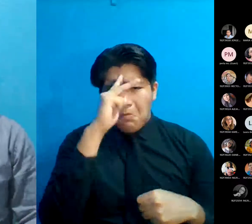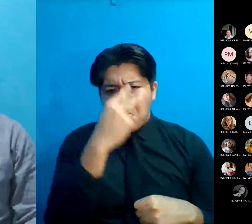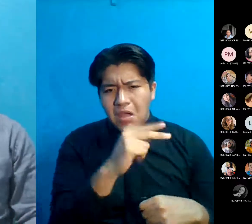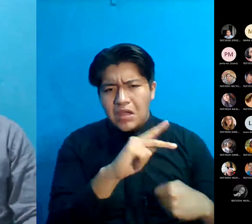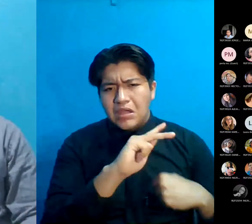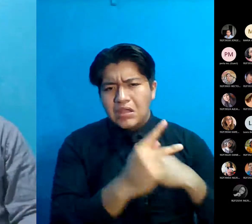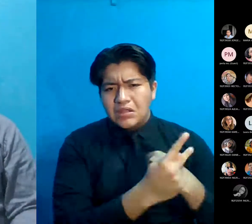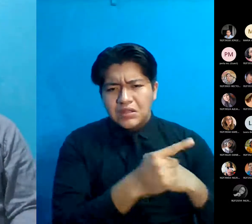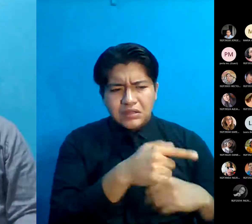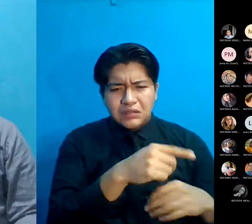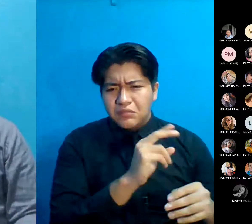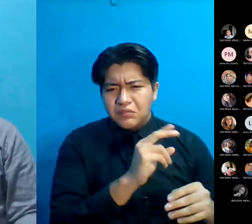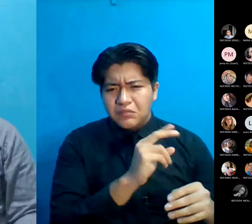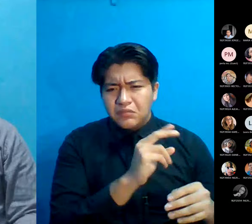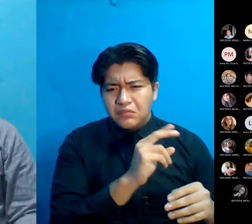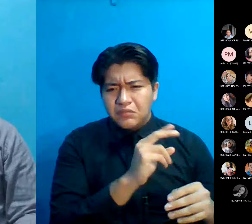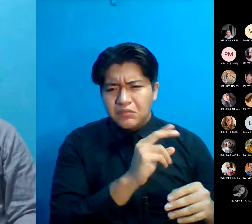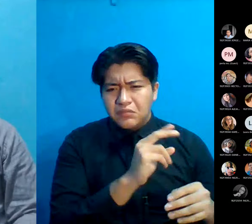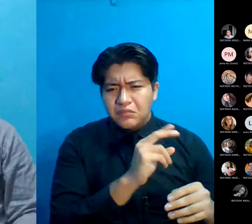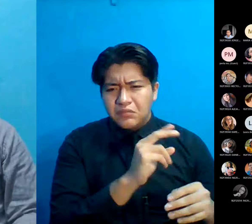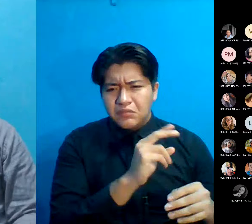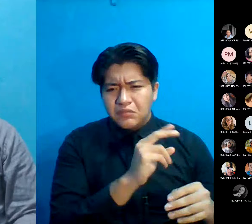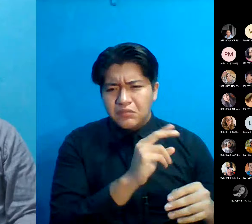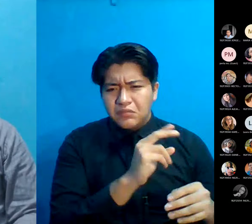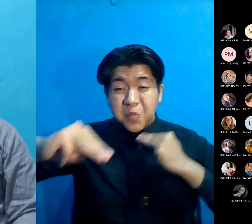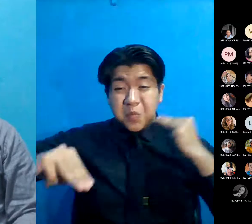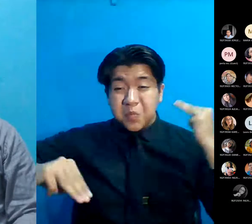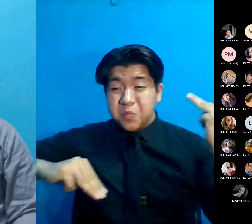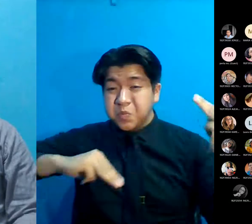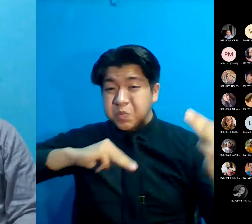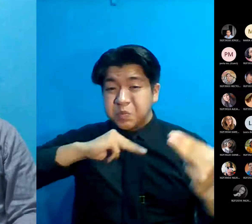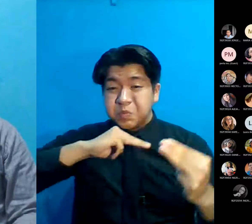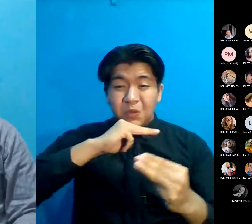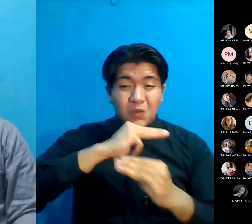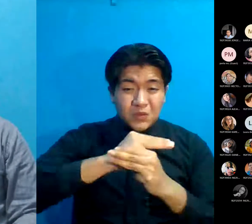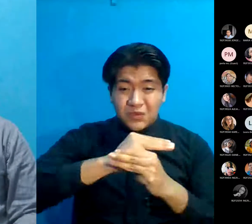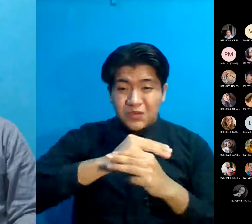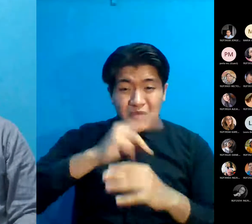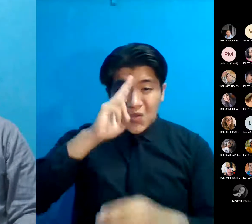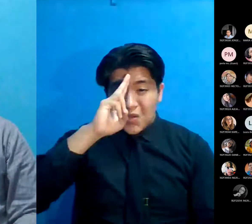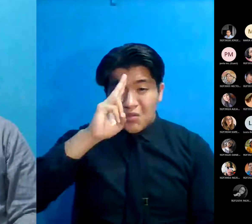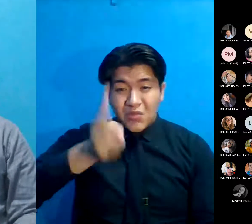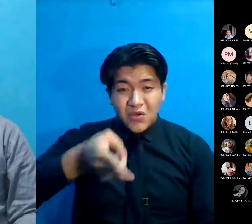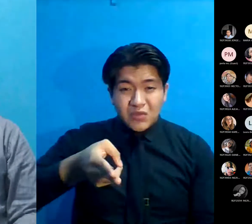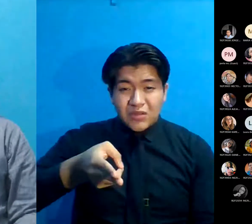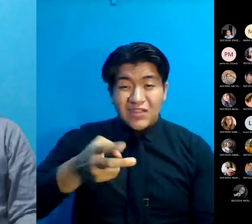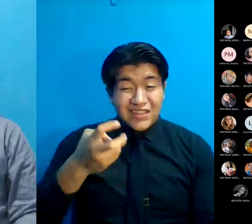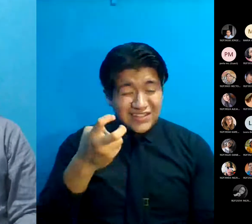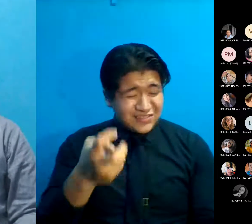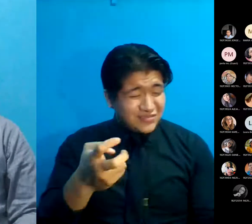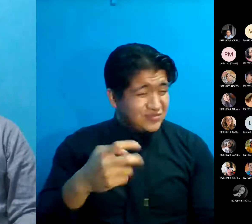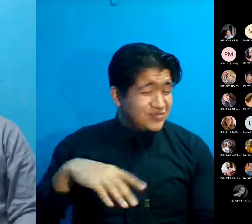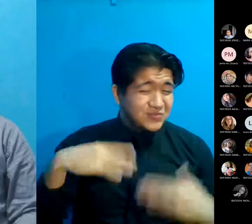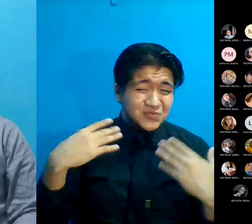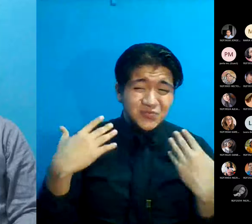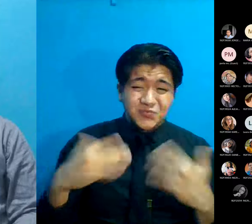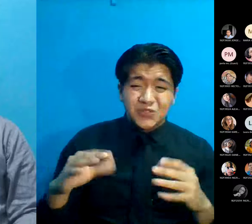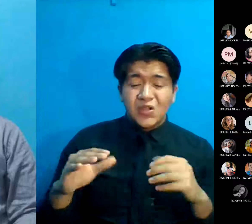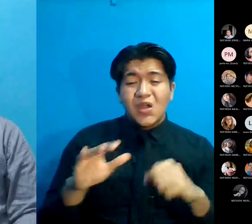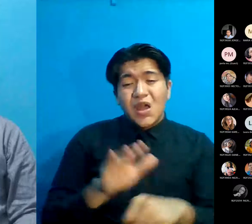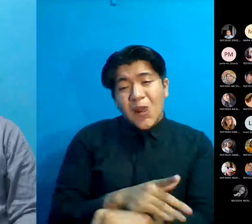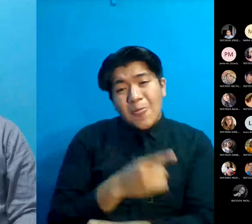daño tremendo y ha dejado secuelas hasta el día de hoy el haber quitado, o